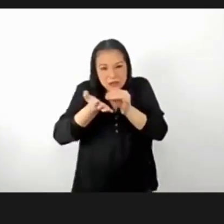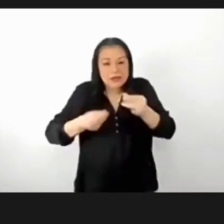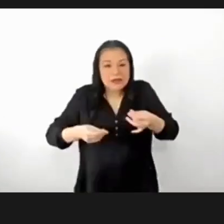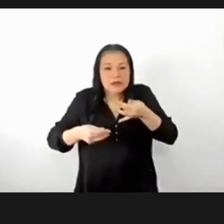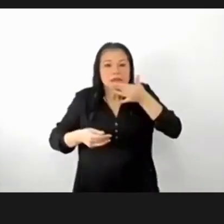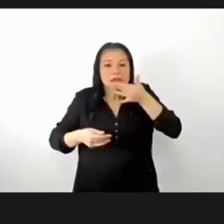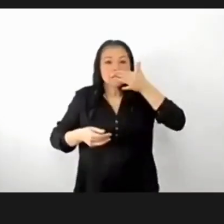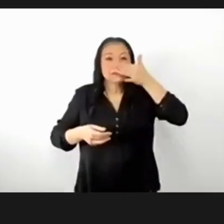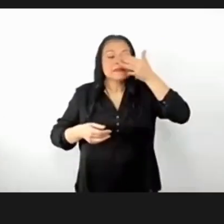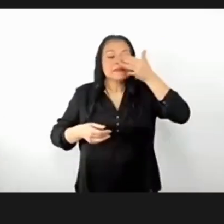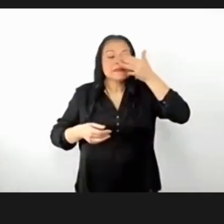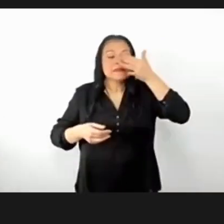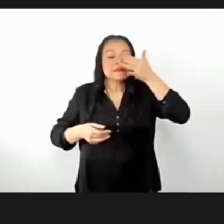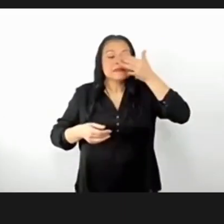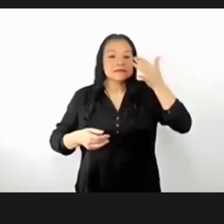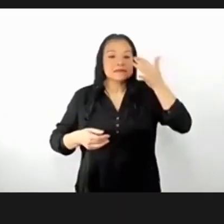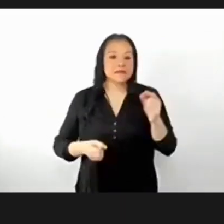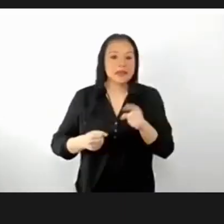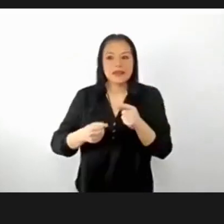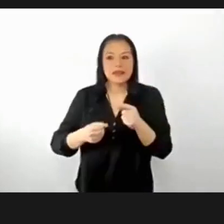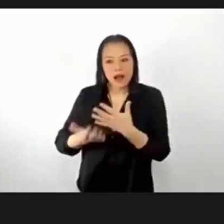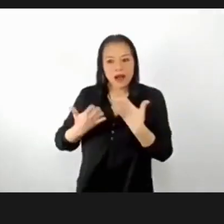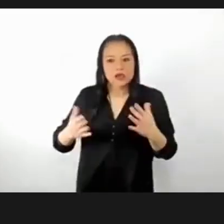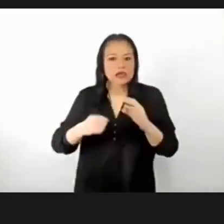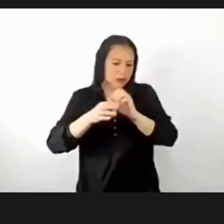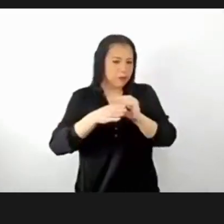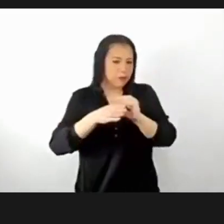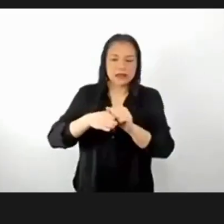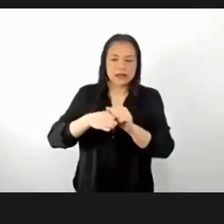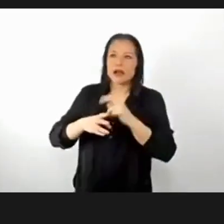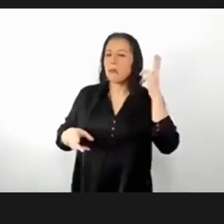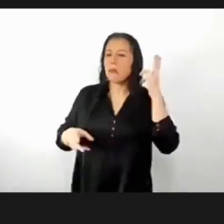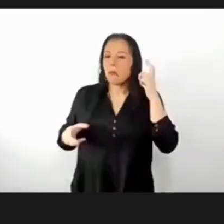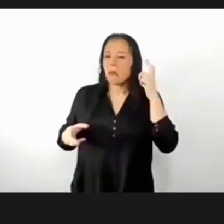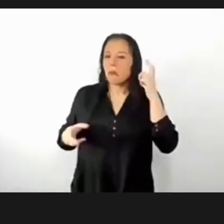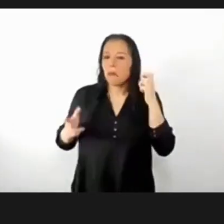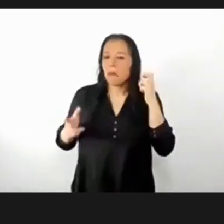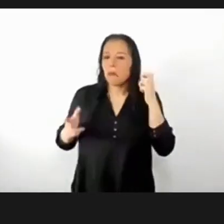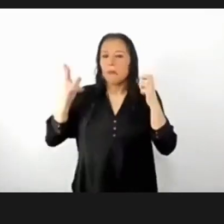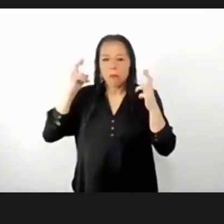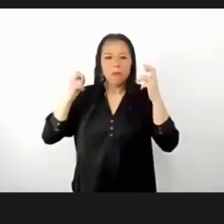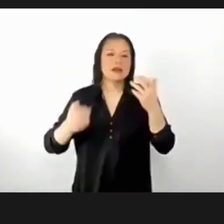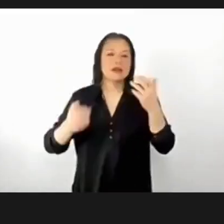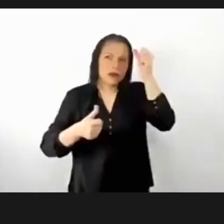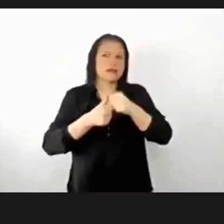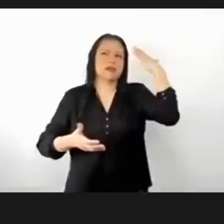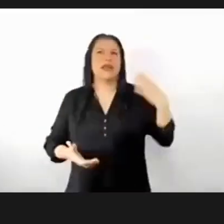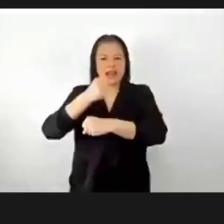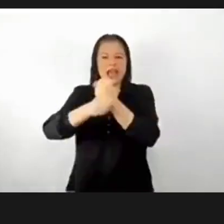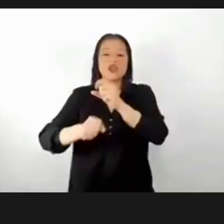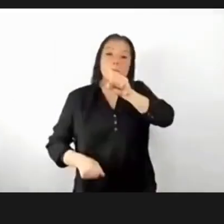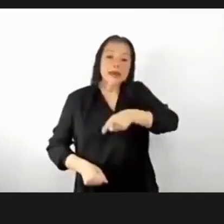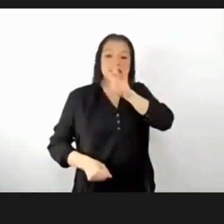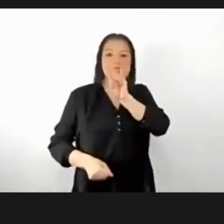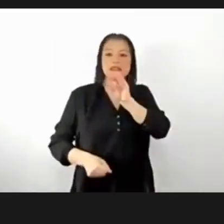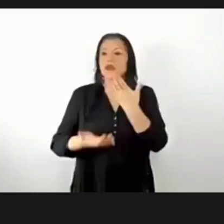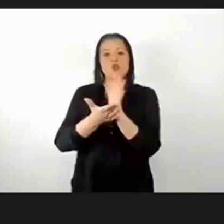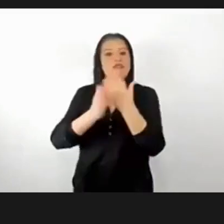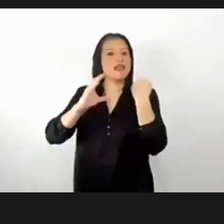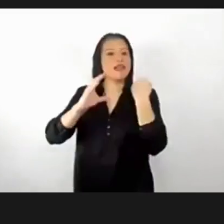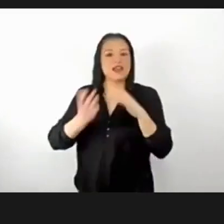daban por la nariz en la gente. Esas eran las cosas que se practicaban, se escuchaban. Recuerden, estamos hablando de